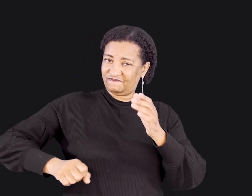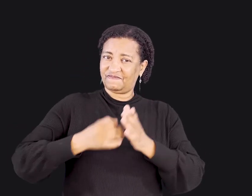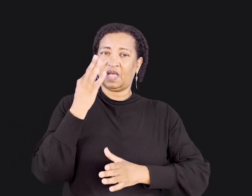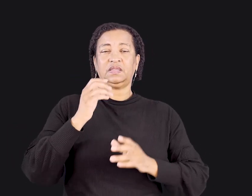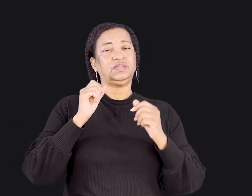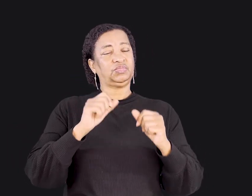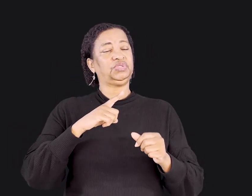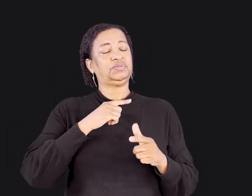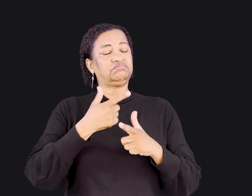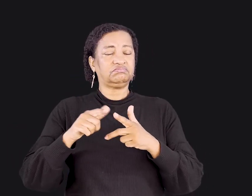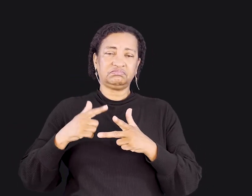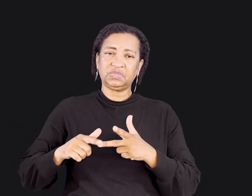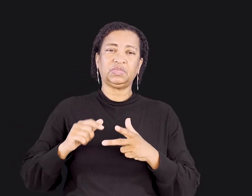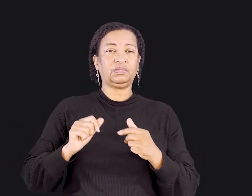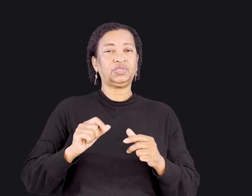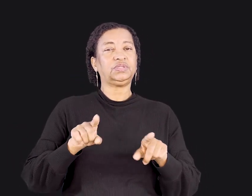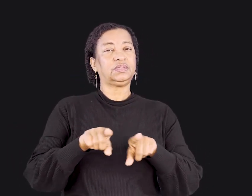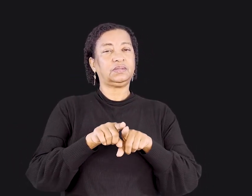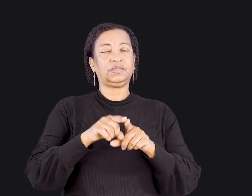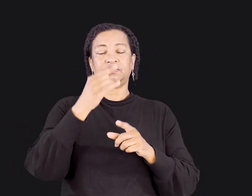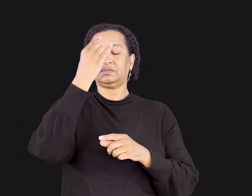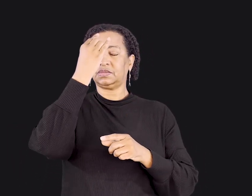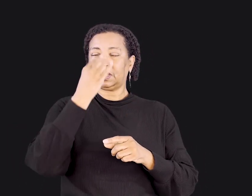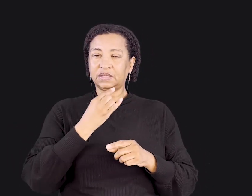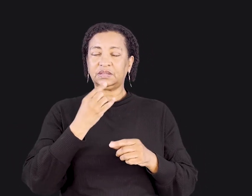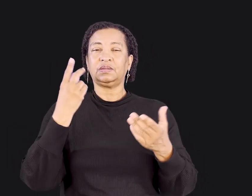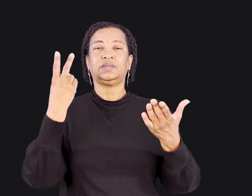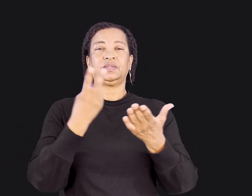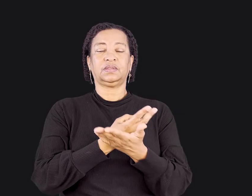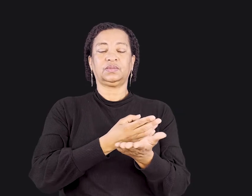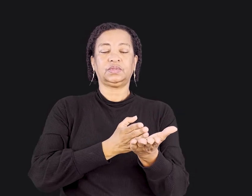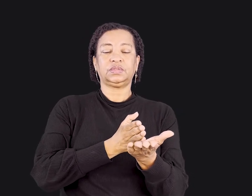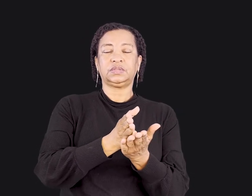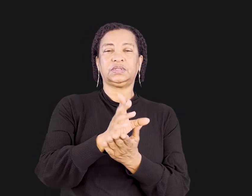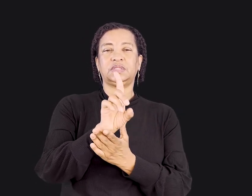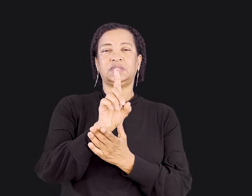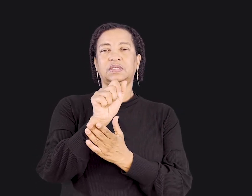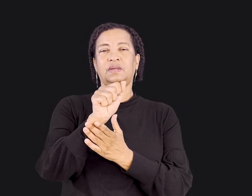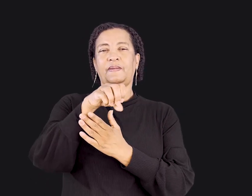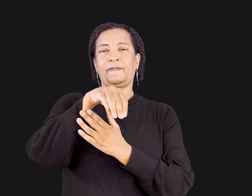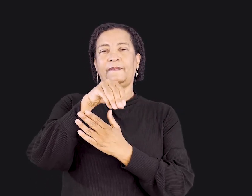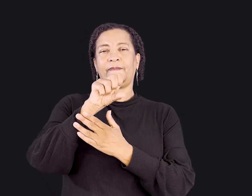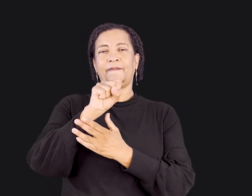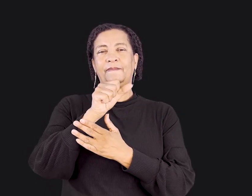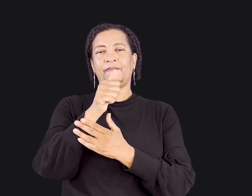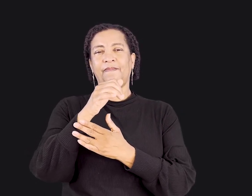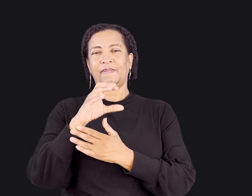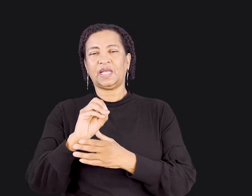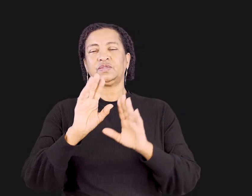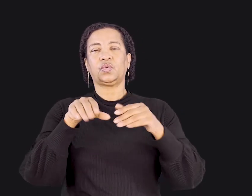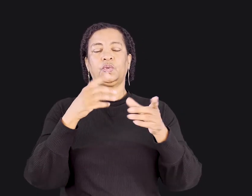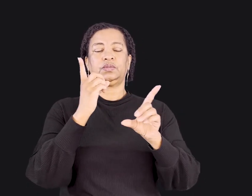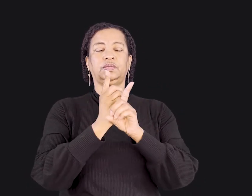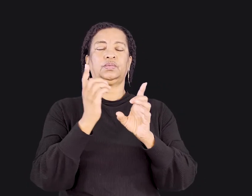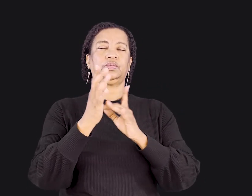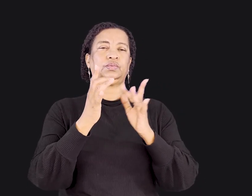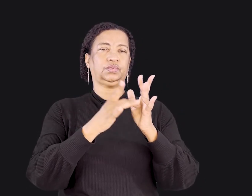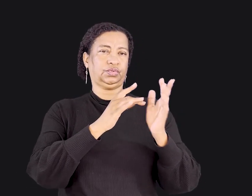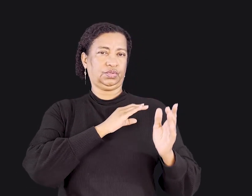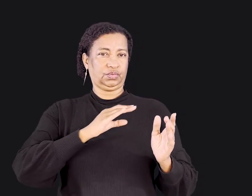fosse uma consequência da cegueira momentânea da estrada de Damasco quando ele se encontrou com Jesus Cristo. Seja lá qual